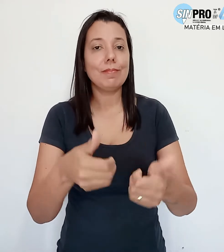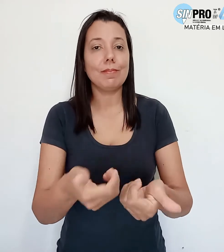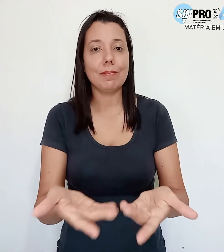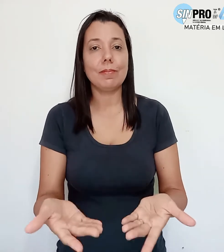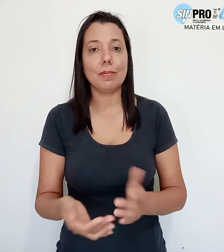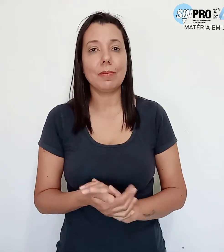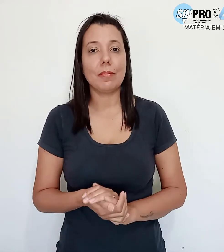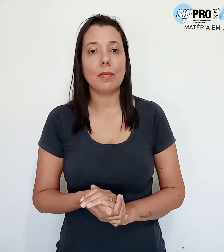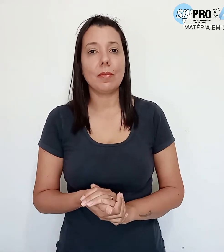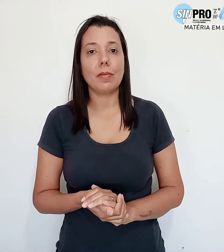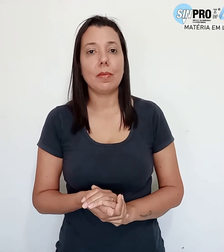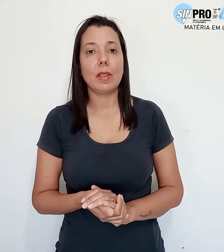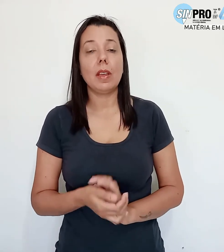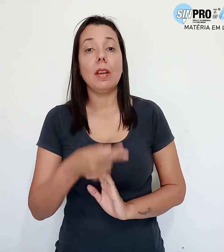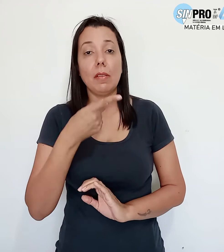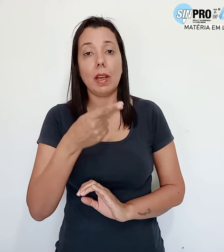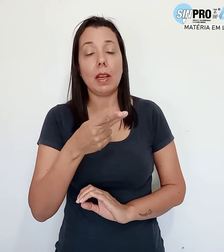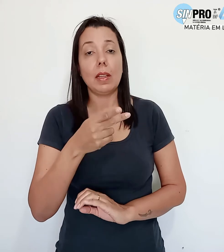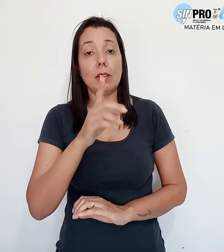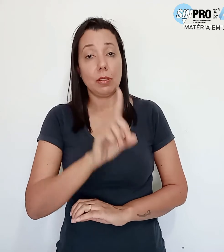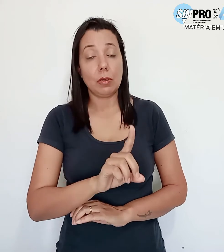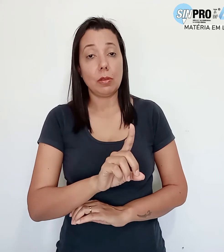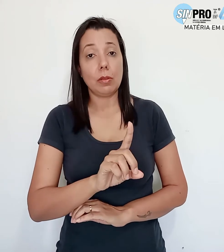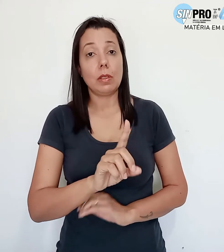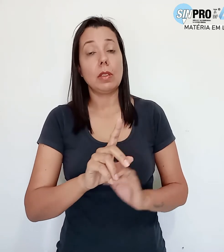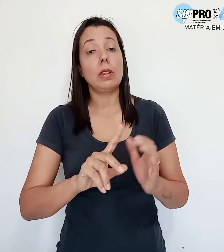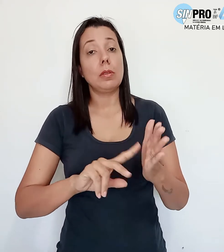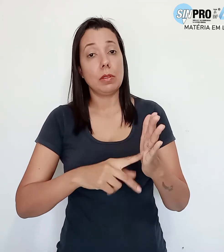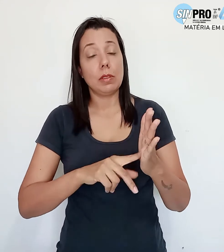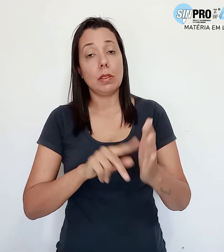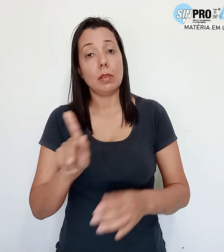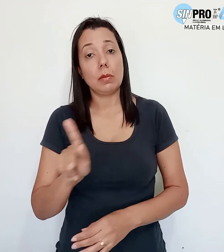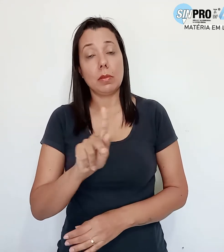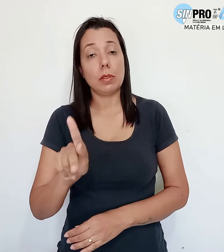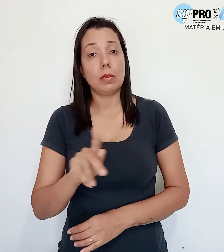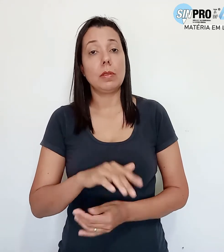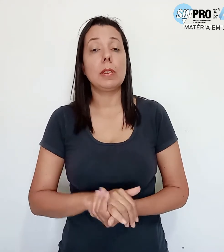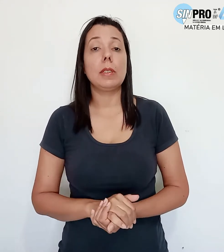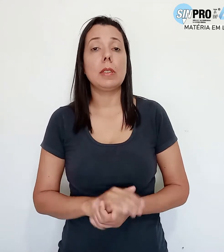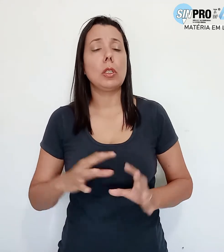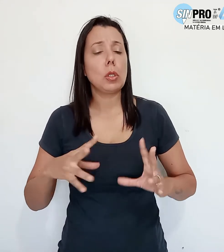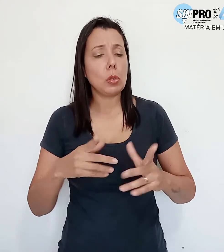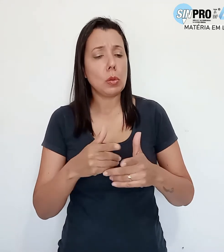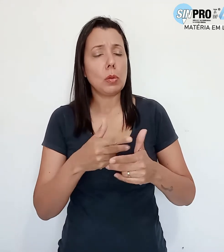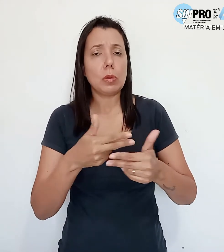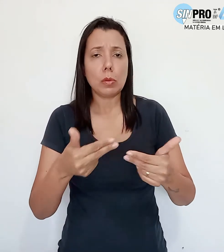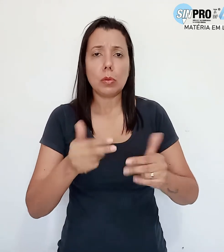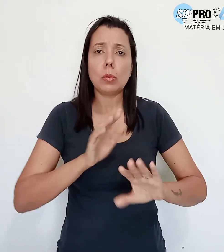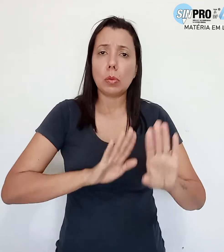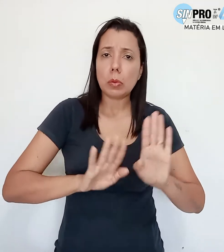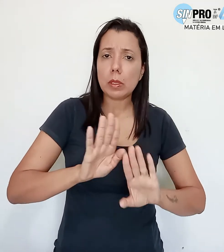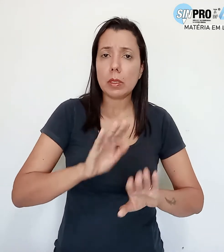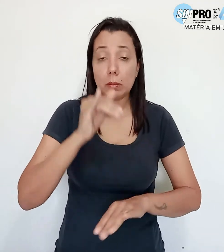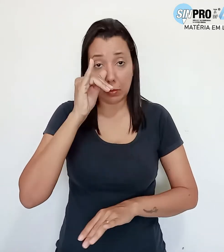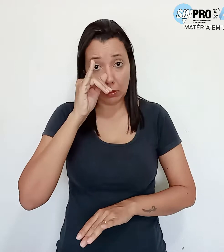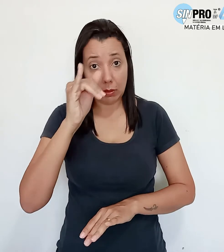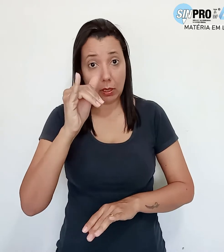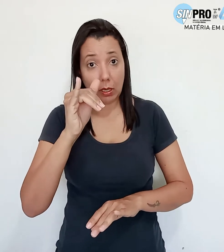todas, reflete a dirigente do Simpro-DF, Rosilene Correa. Com todas as precauções para evitar o contágio